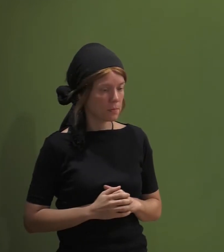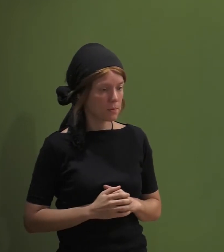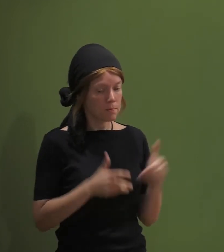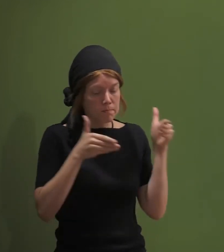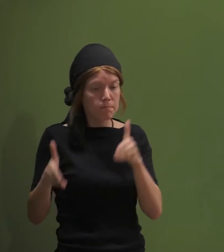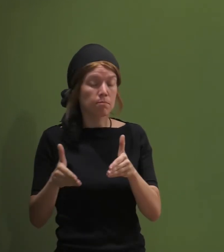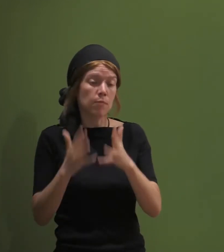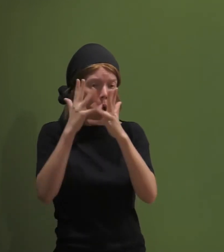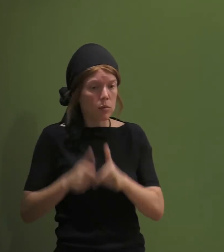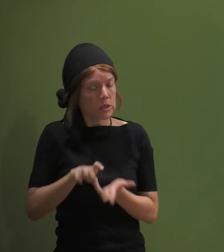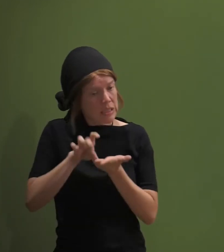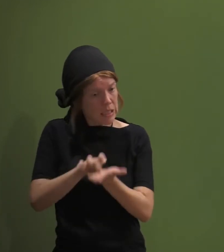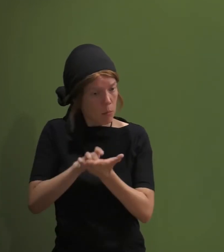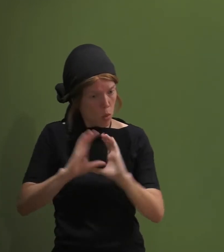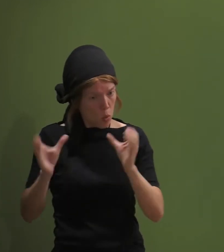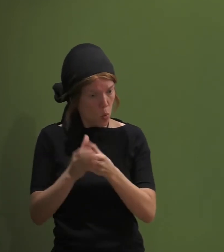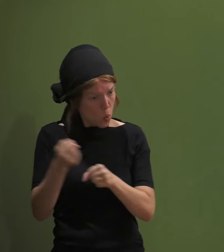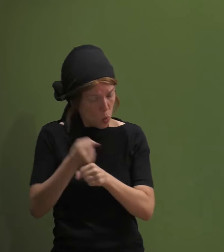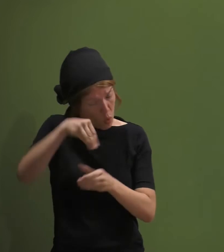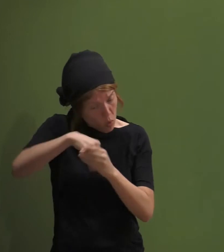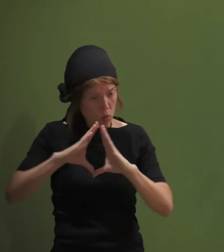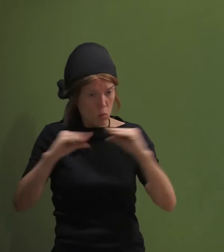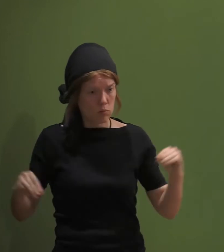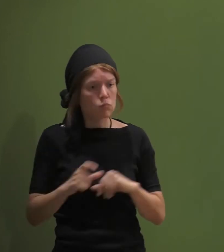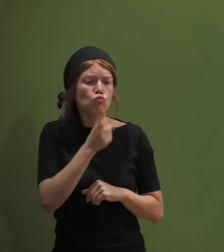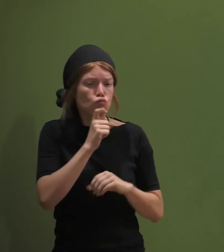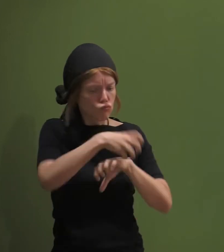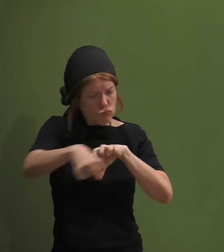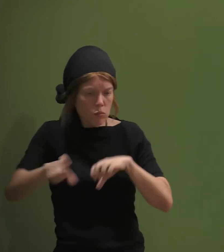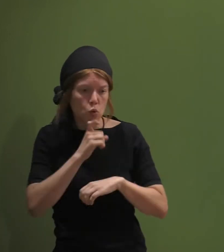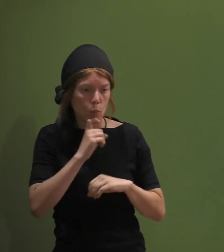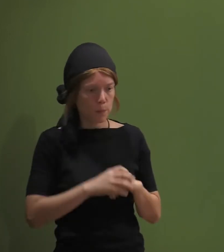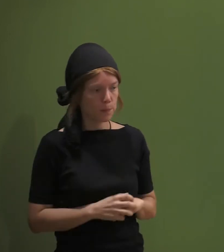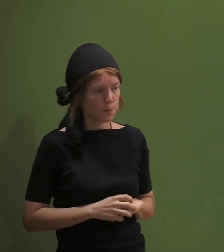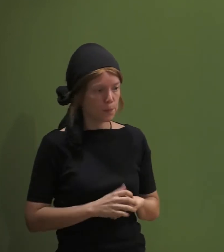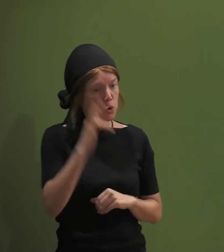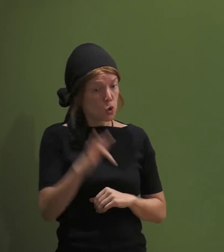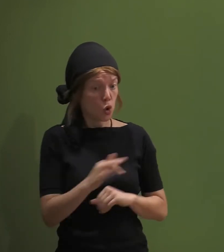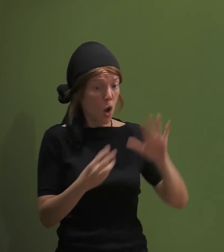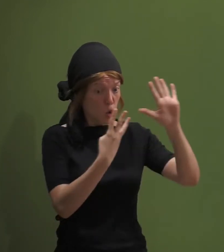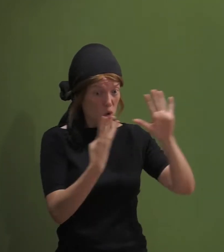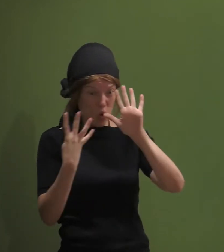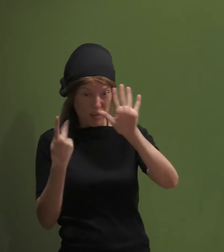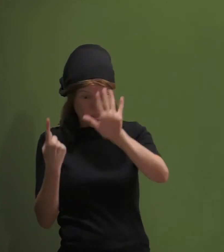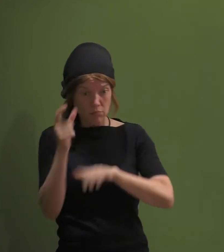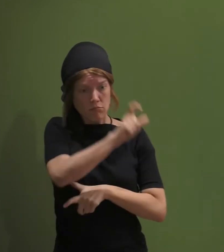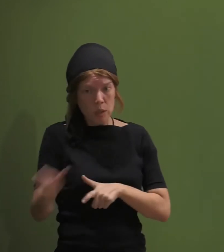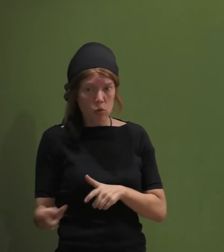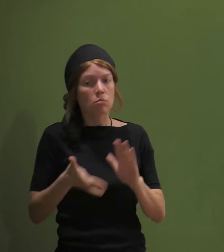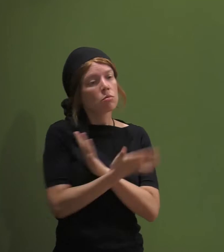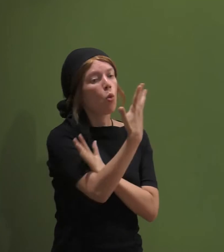Respecto al personal de administración y servicios de nuestra universidad, se distribuye de la siguiente manera. De un total de 896 personas,